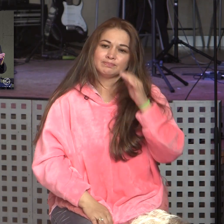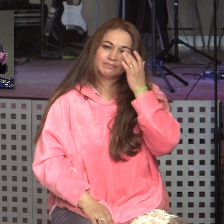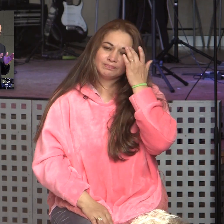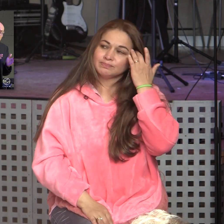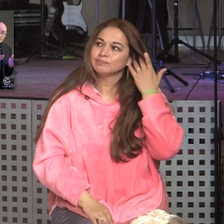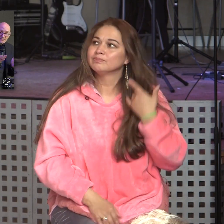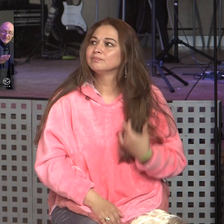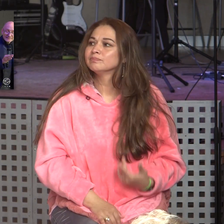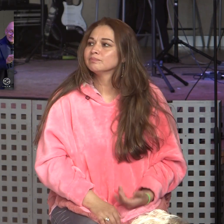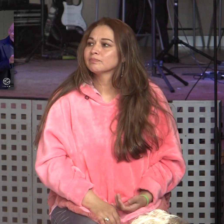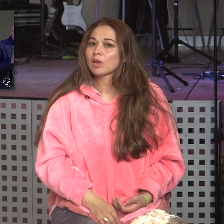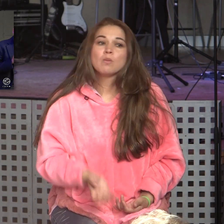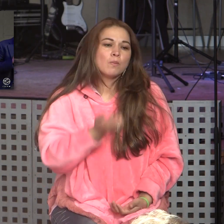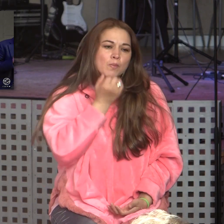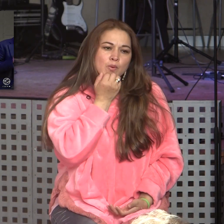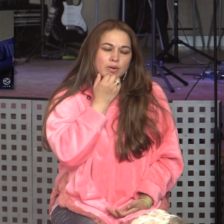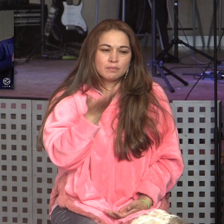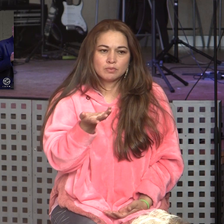Cuando todo va bien,